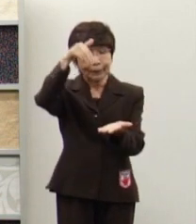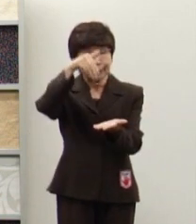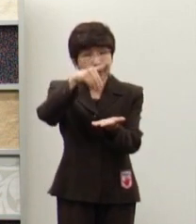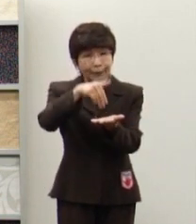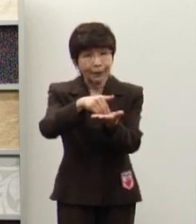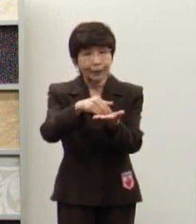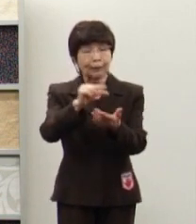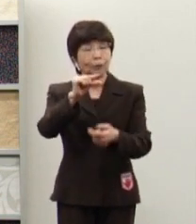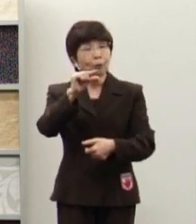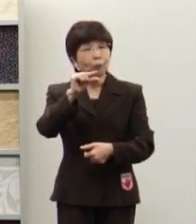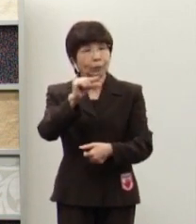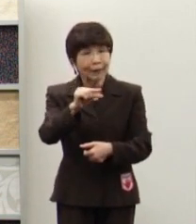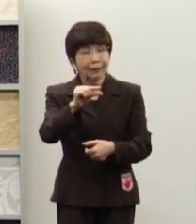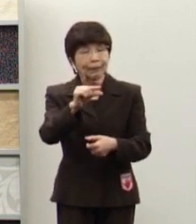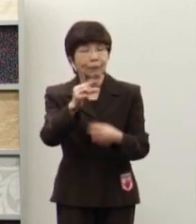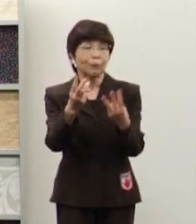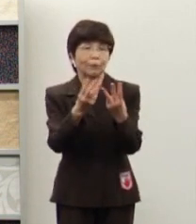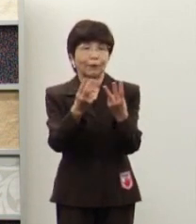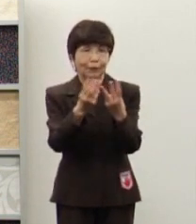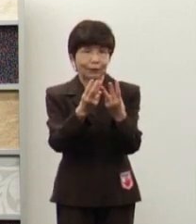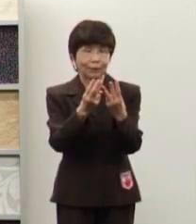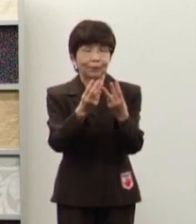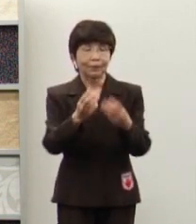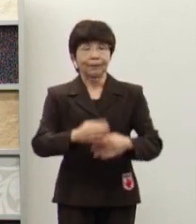という状況になっております。